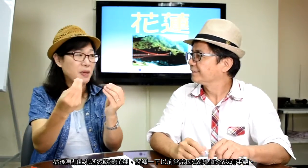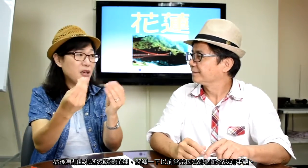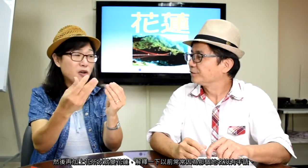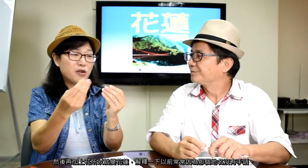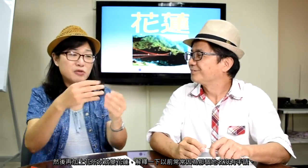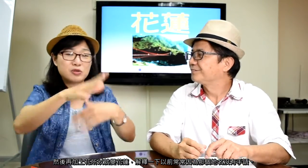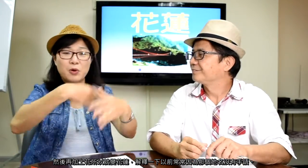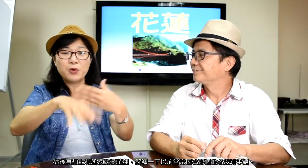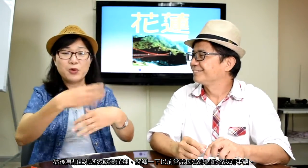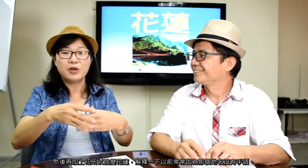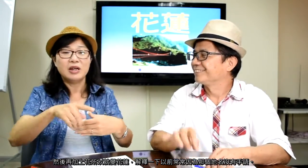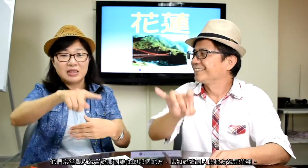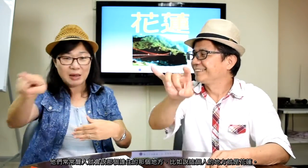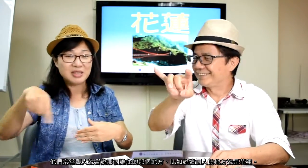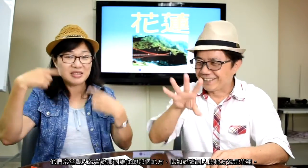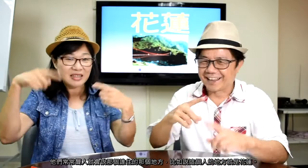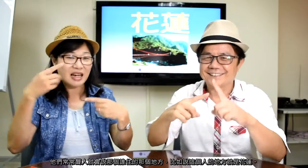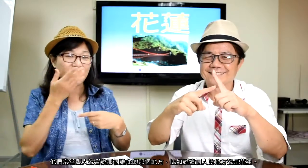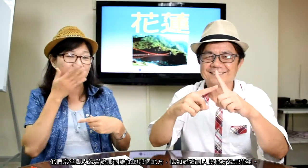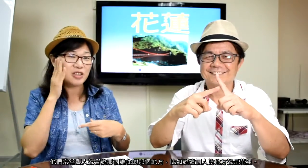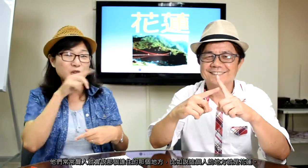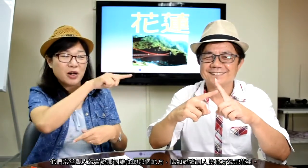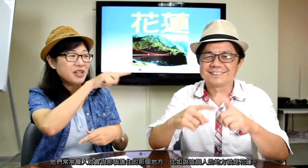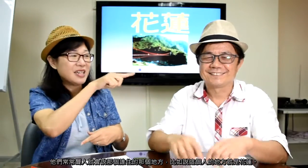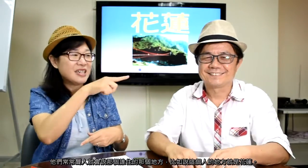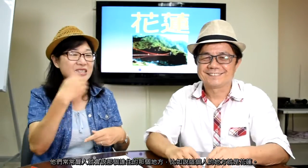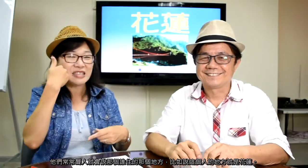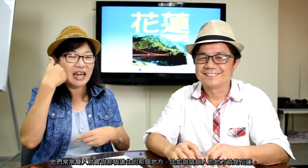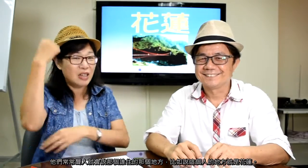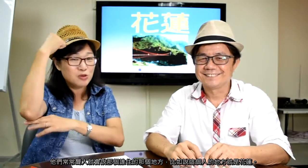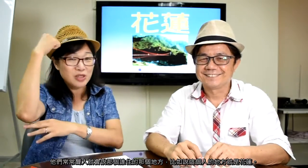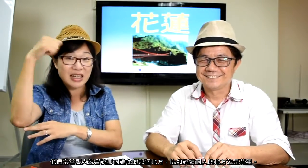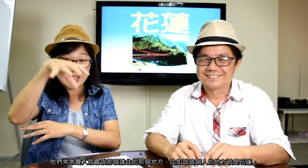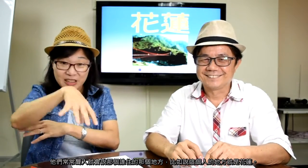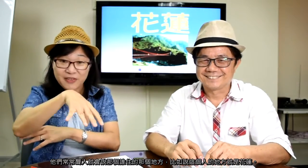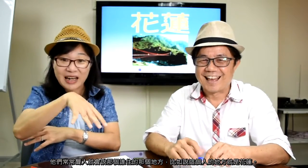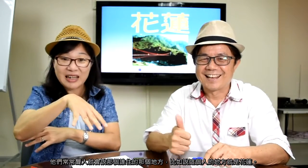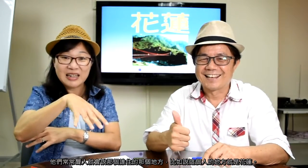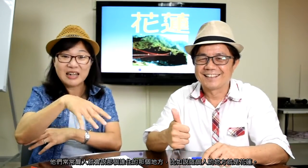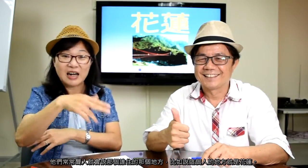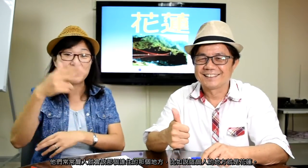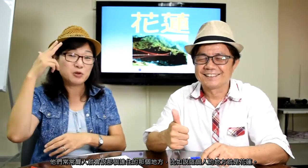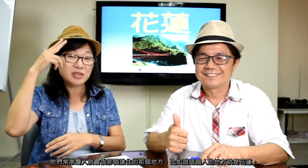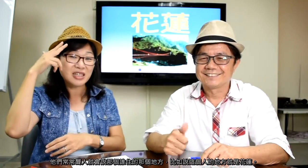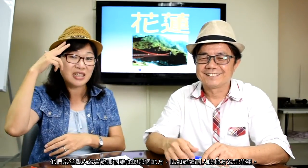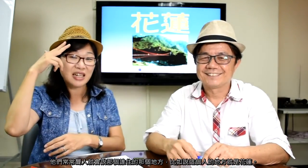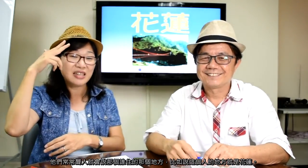没有手语，他们常常聋人就会说哦，那个谁住的那个地方啊、哦，比如说这个人的